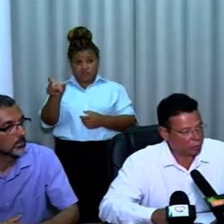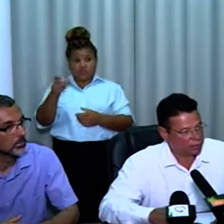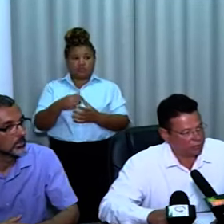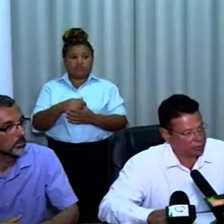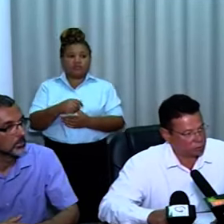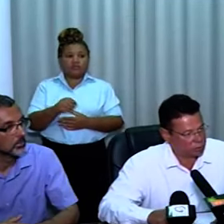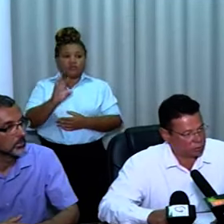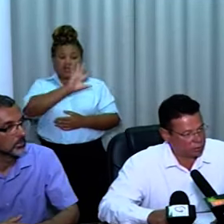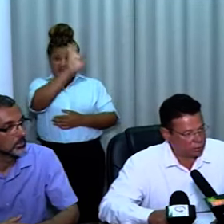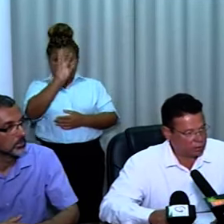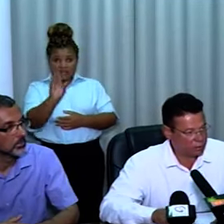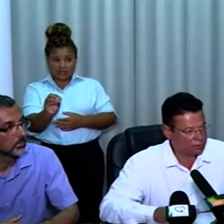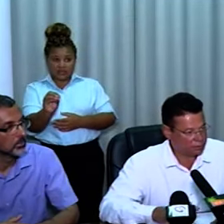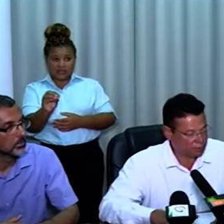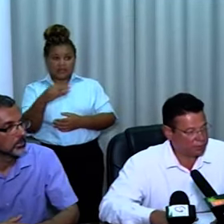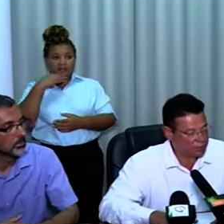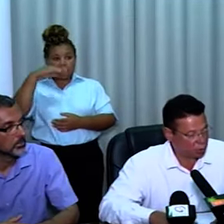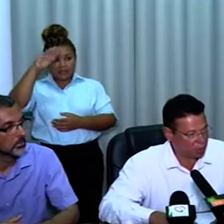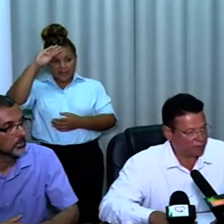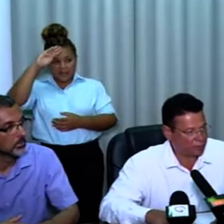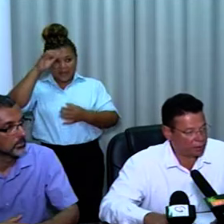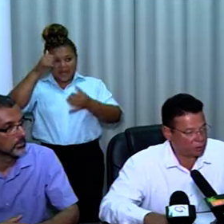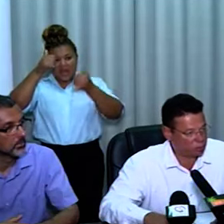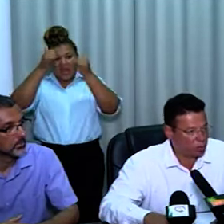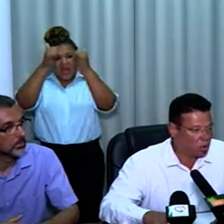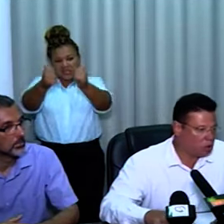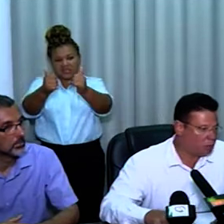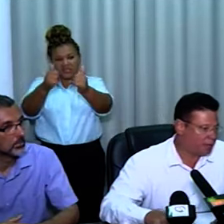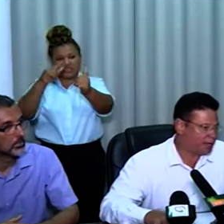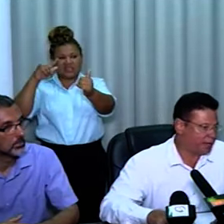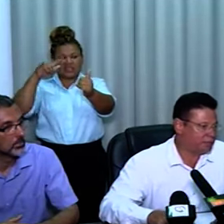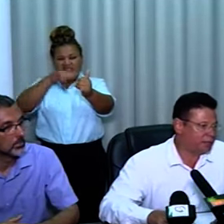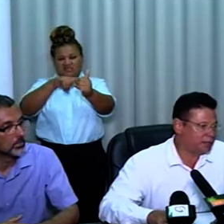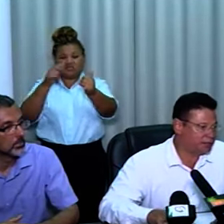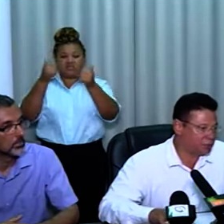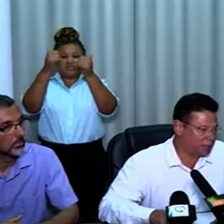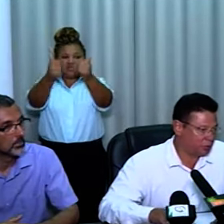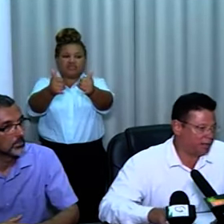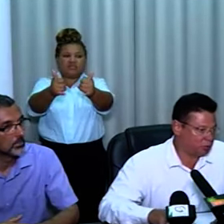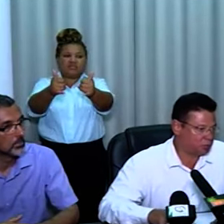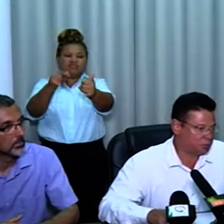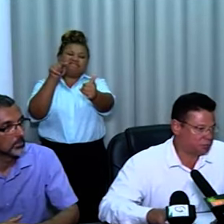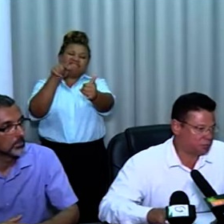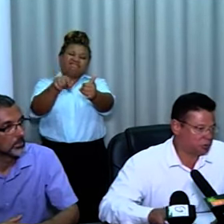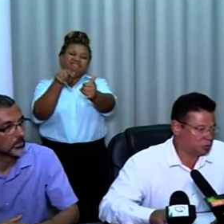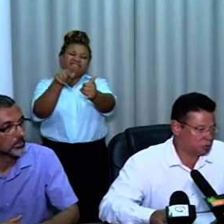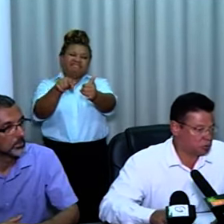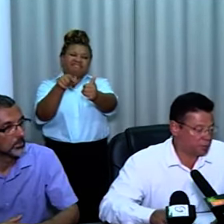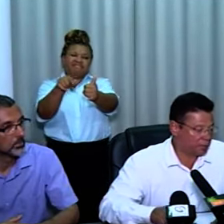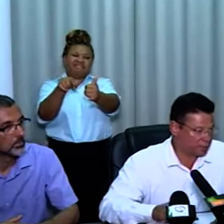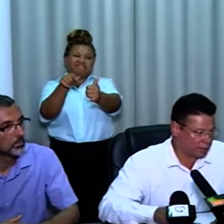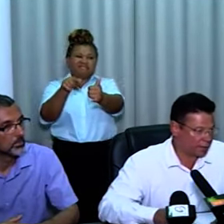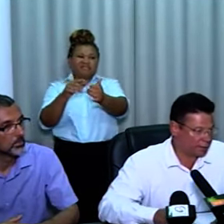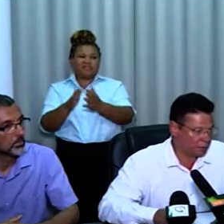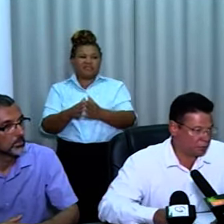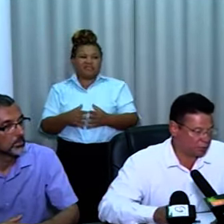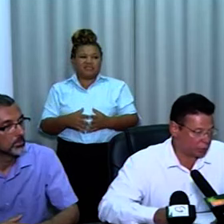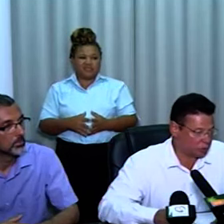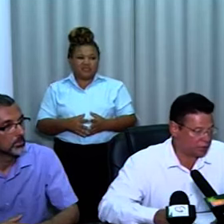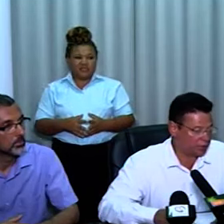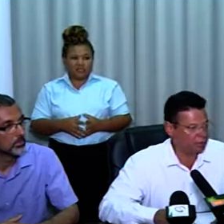ont un contact avec les autres, ils plus petits qui ont avec les autres. Nous, même target des gens qui nettoient l'avion. Surtout, nous avons un target